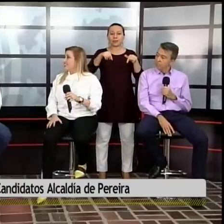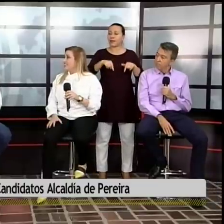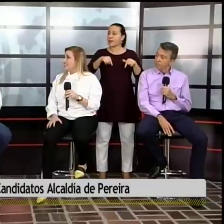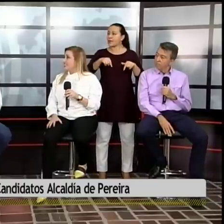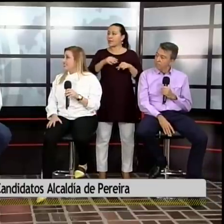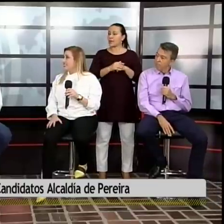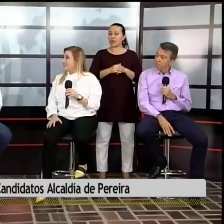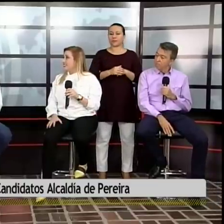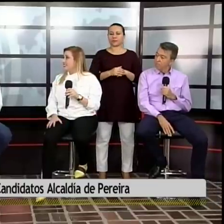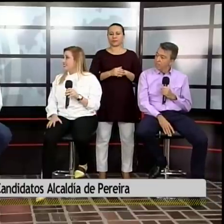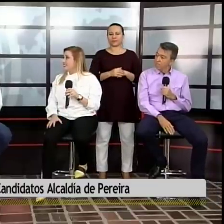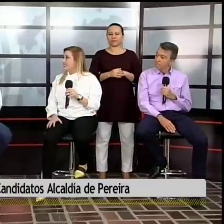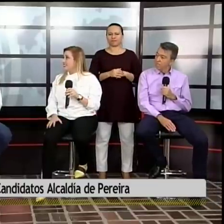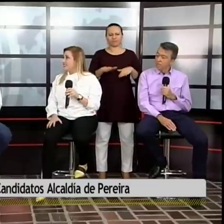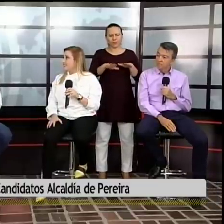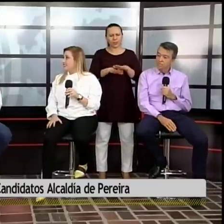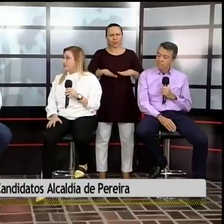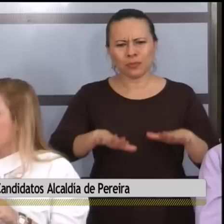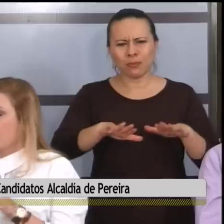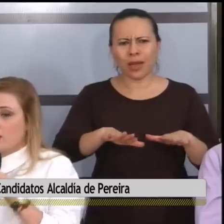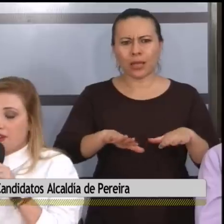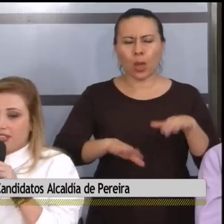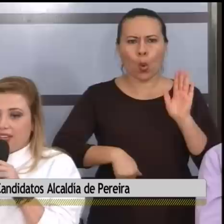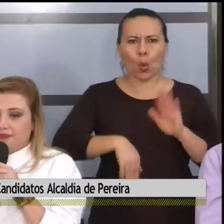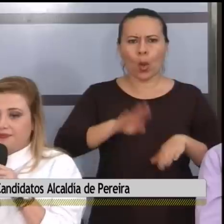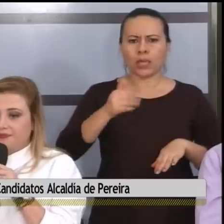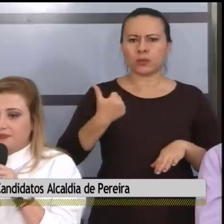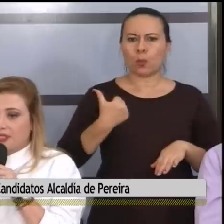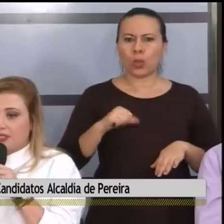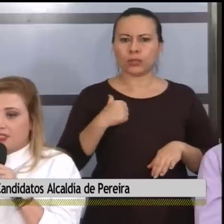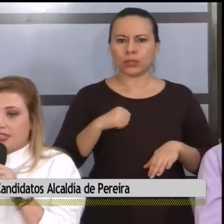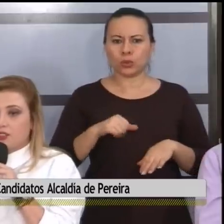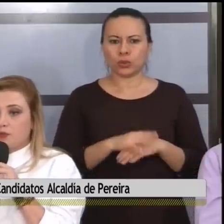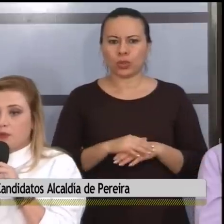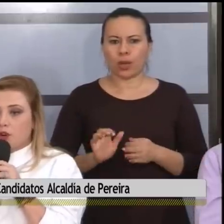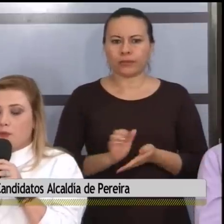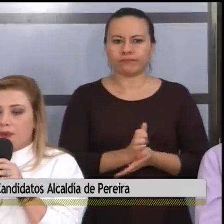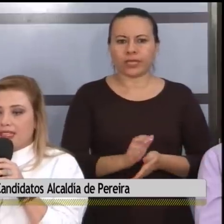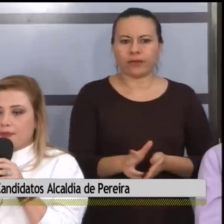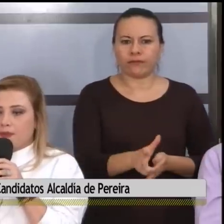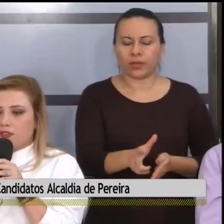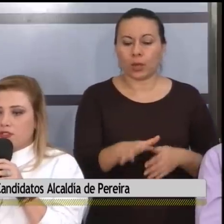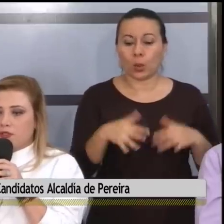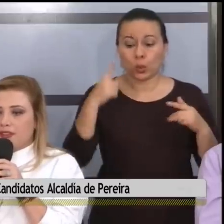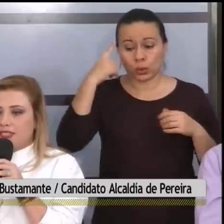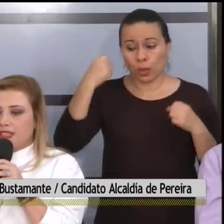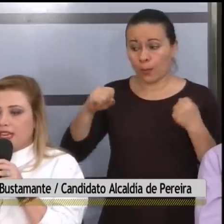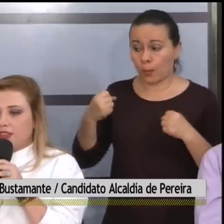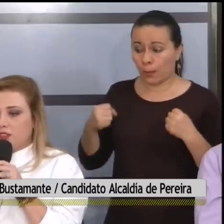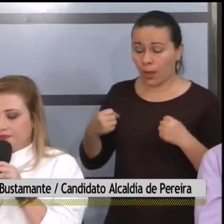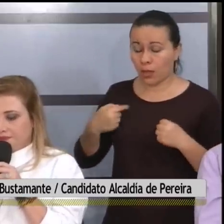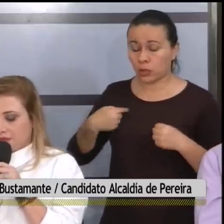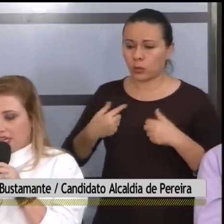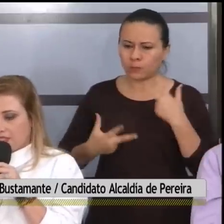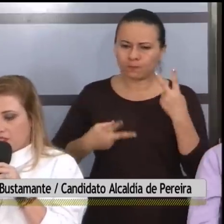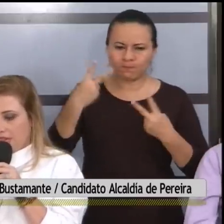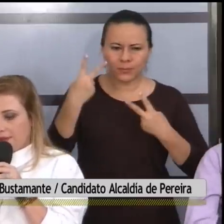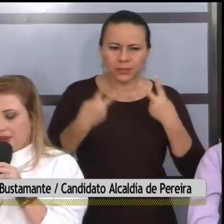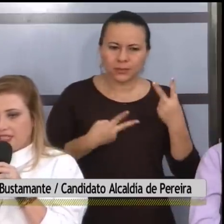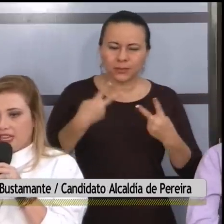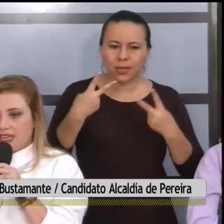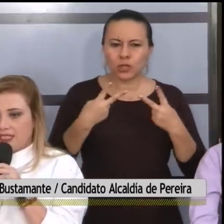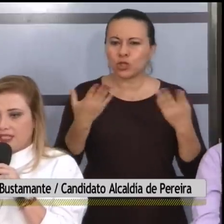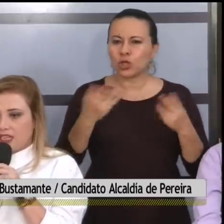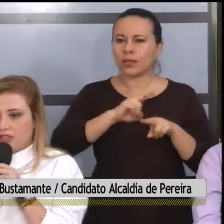el prostíbulo a cielo abierto más grande en Pereira? Bueno, y en el eje cafetero. Sí, estoy muy preocupada. Hace poco estuve visitando la ciudad